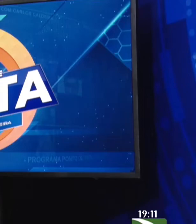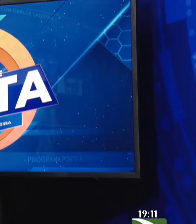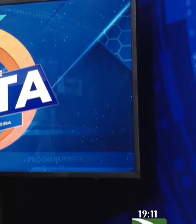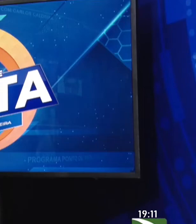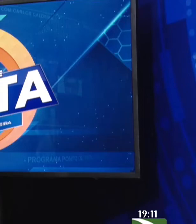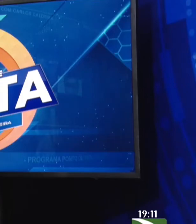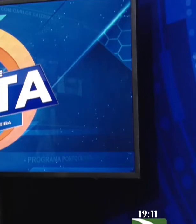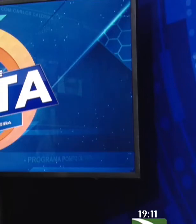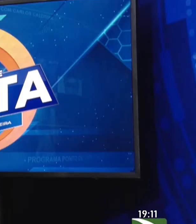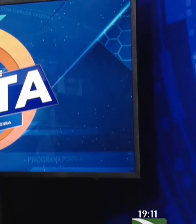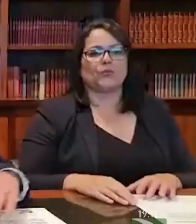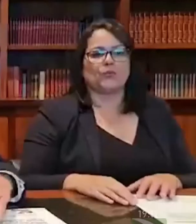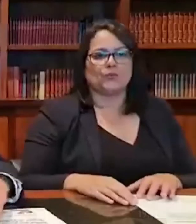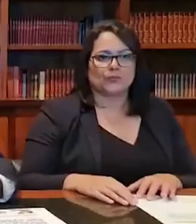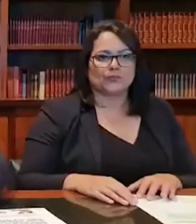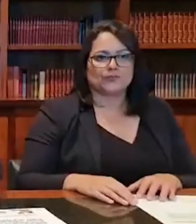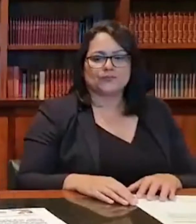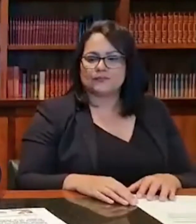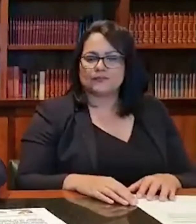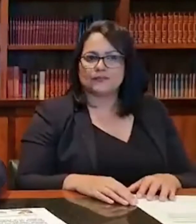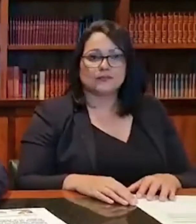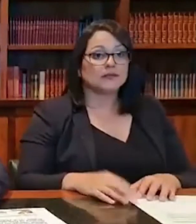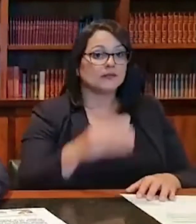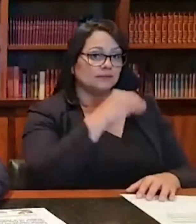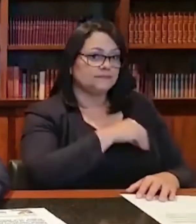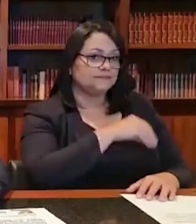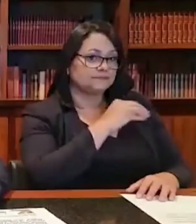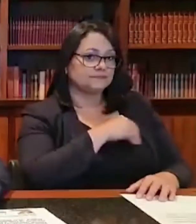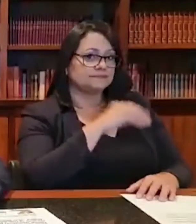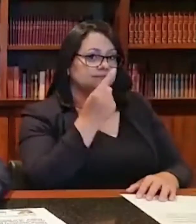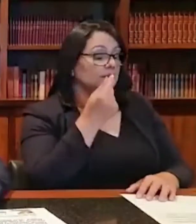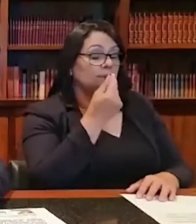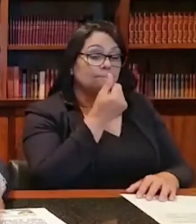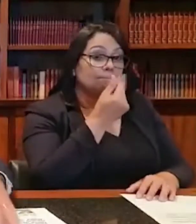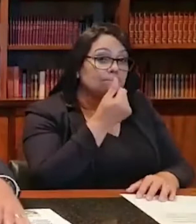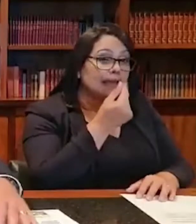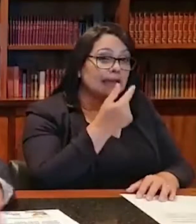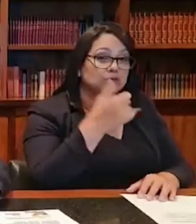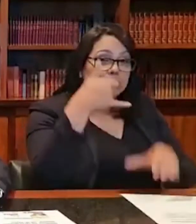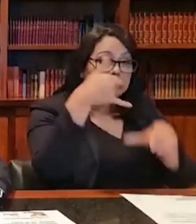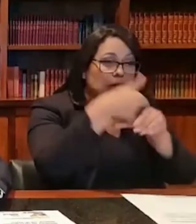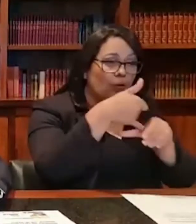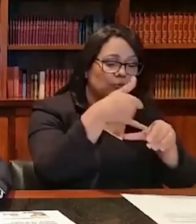Põe no ar o próximo vídeo, Evandro. Preço da gasolina é uma novela praticamente, né?